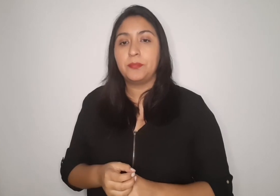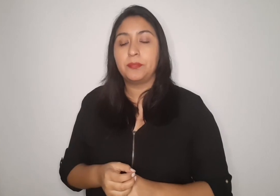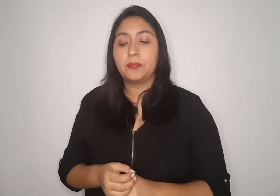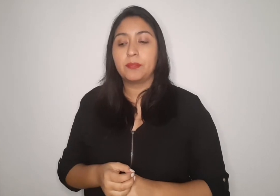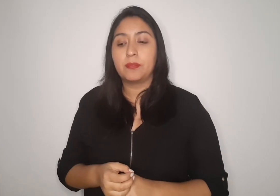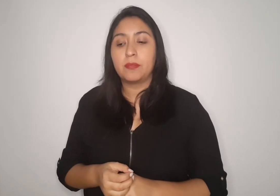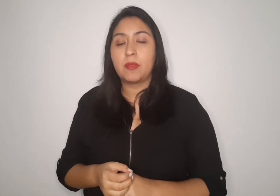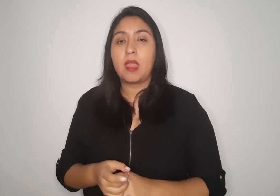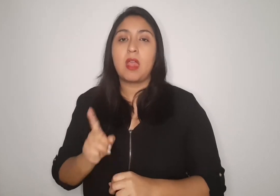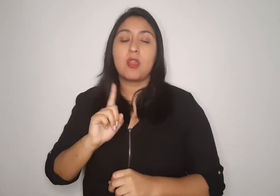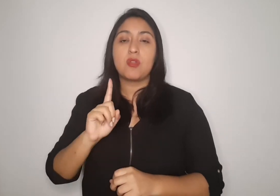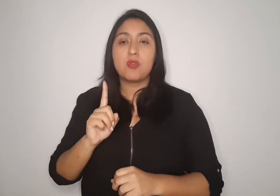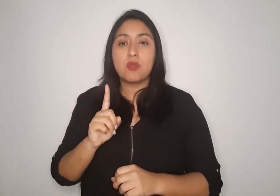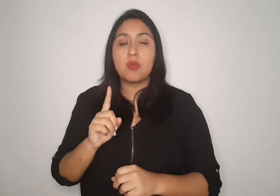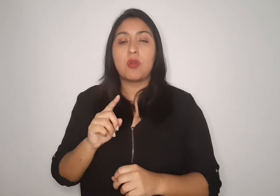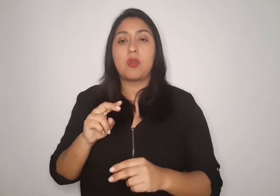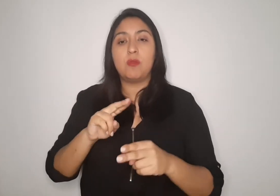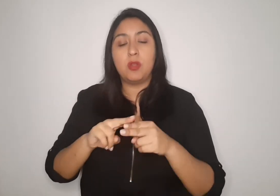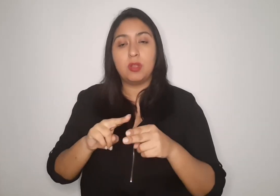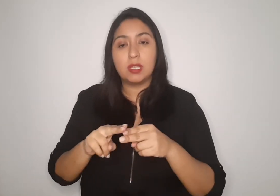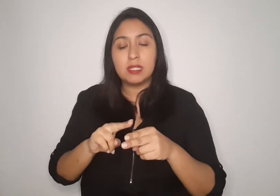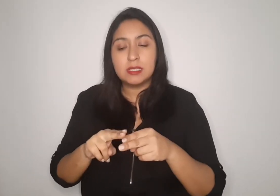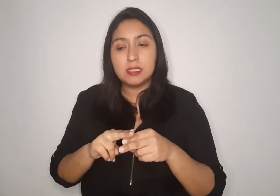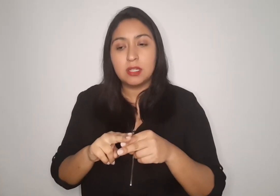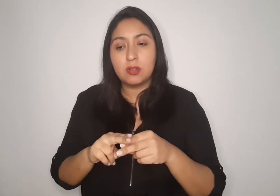no la iniciativa, porque la iniciativa es conjunta, pero sí